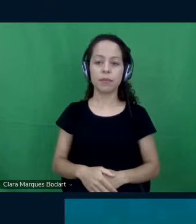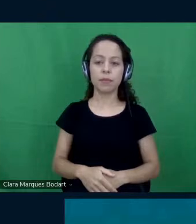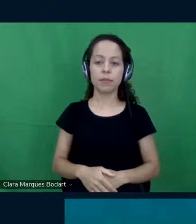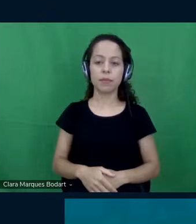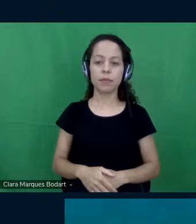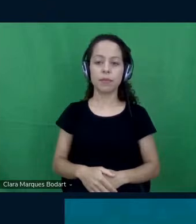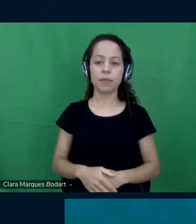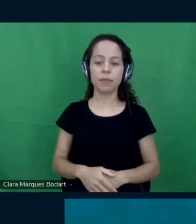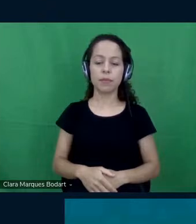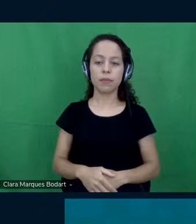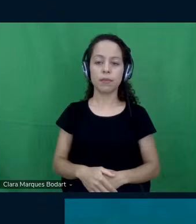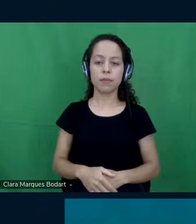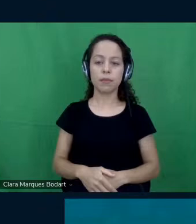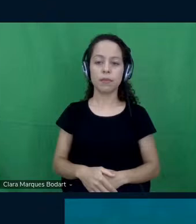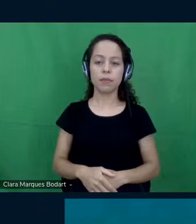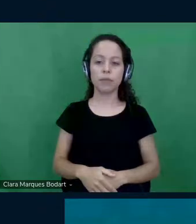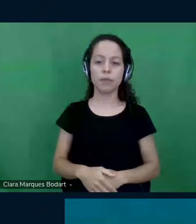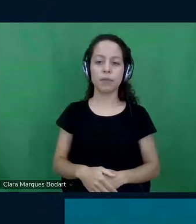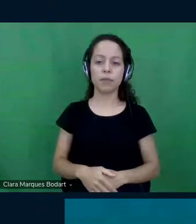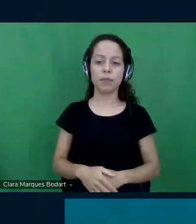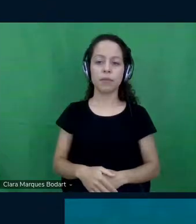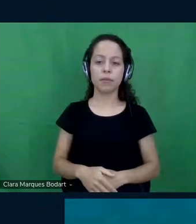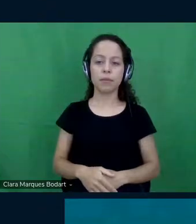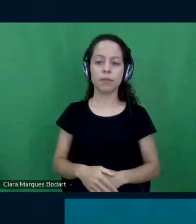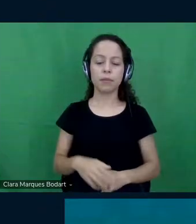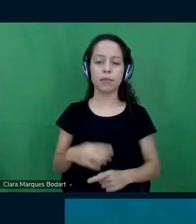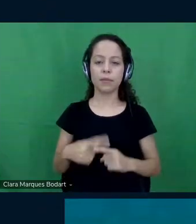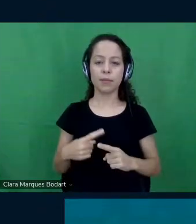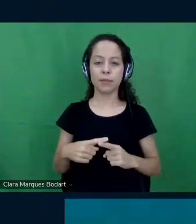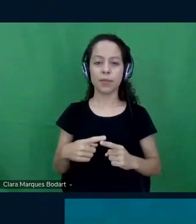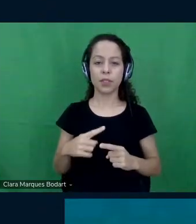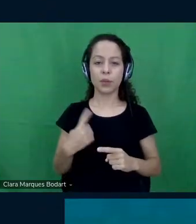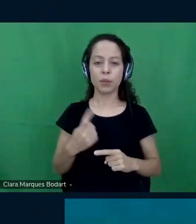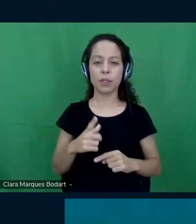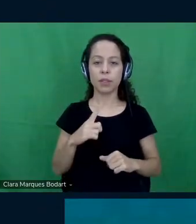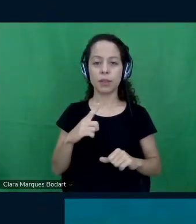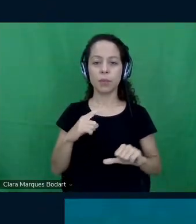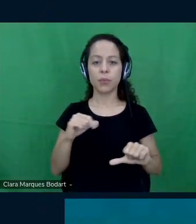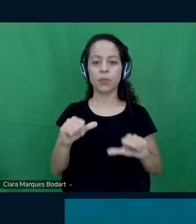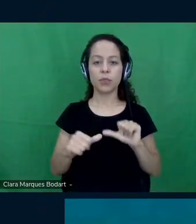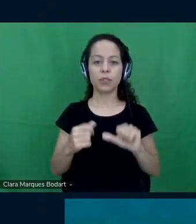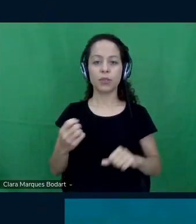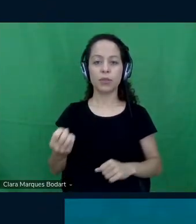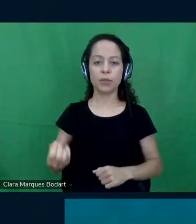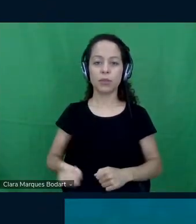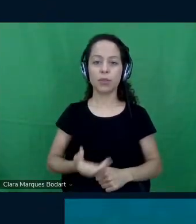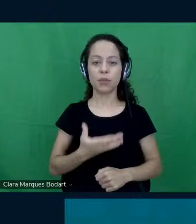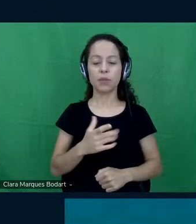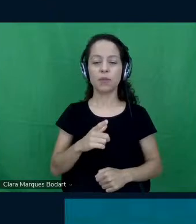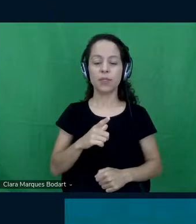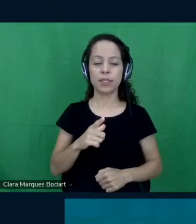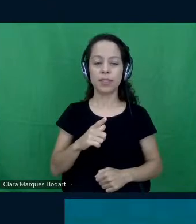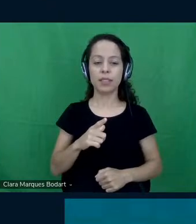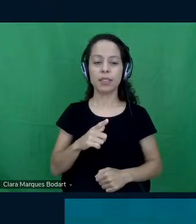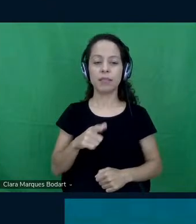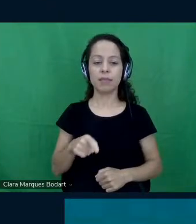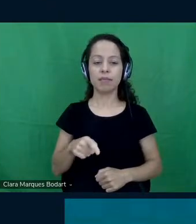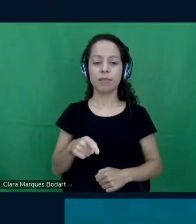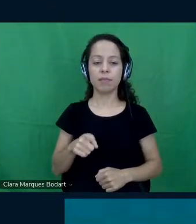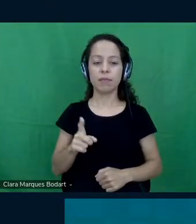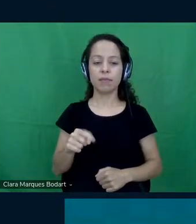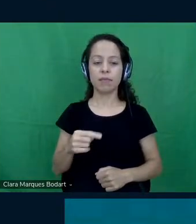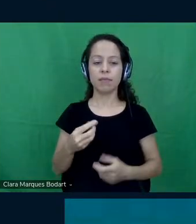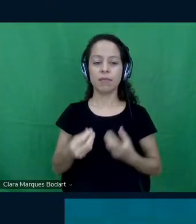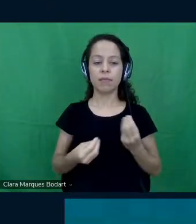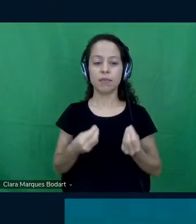de reforma da reforma, eu diria, né? Nós estamos vivendo aí uma definição de